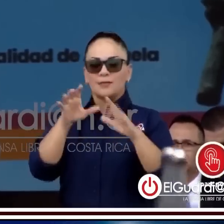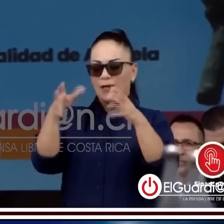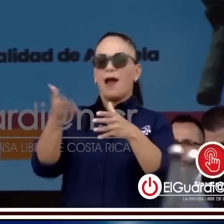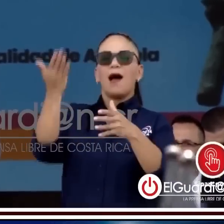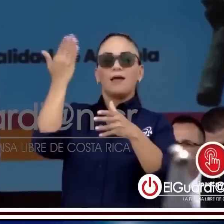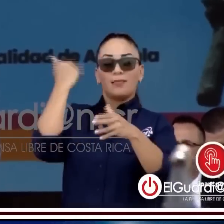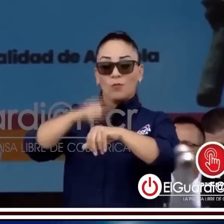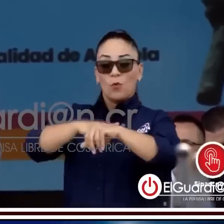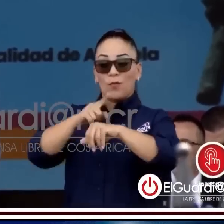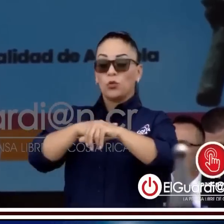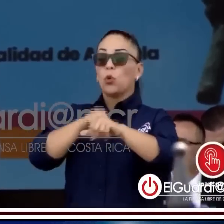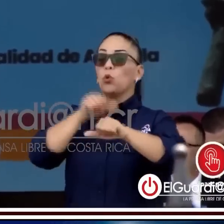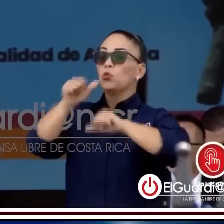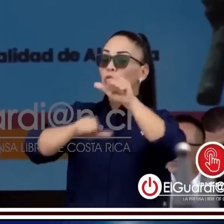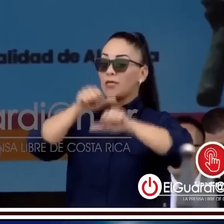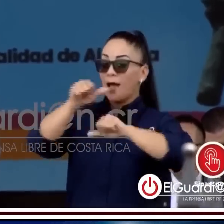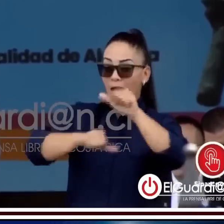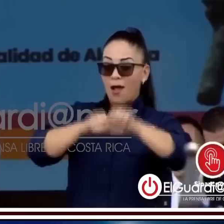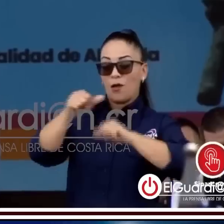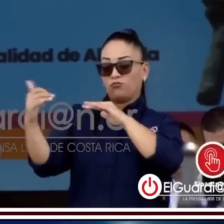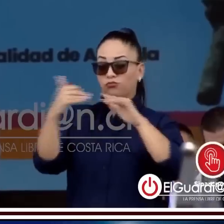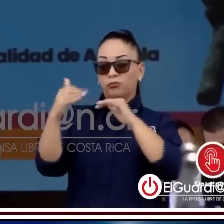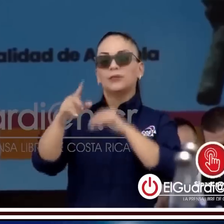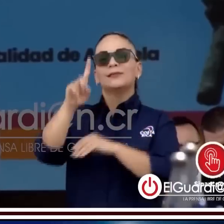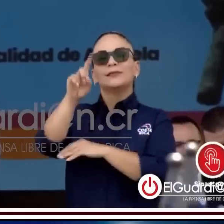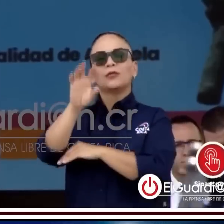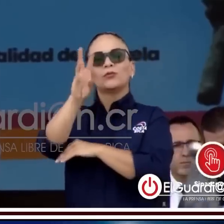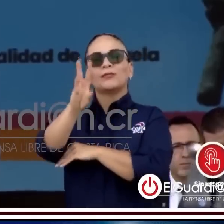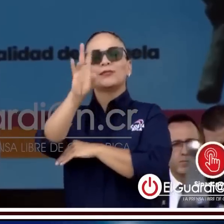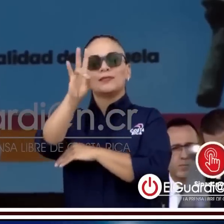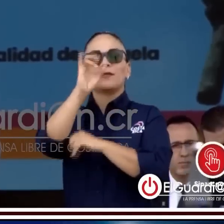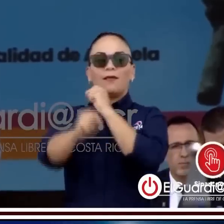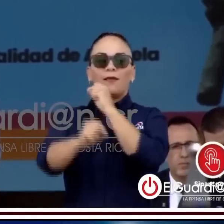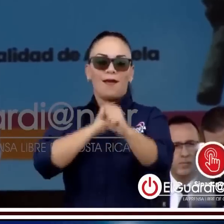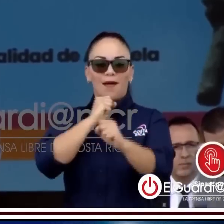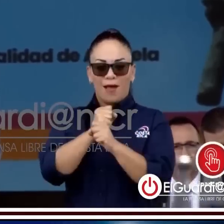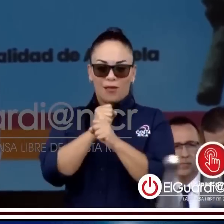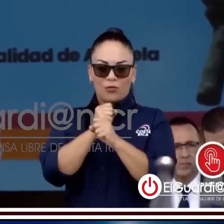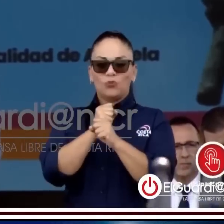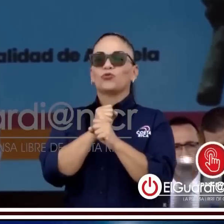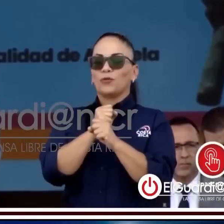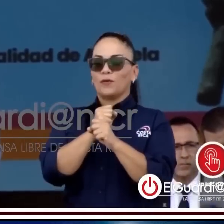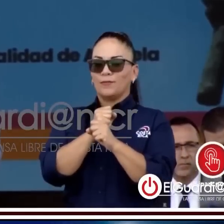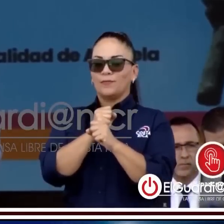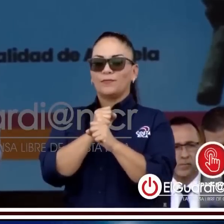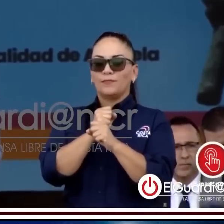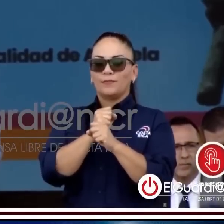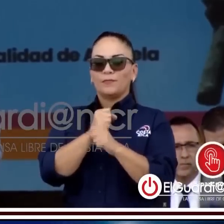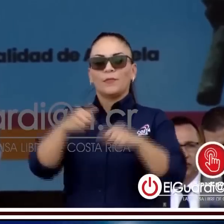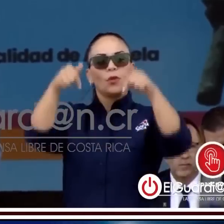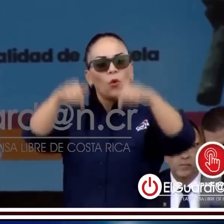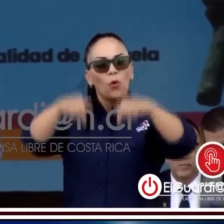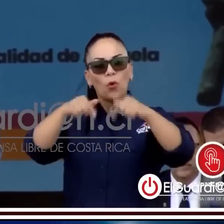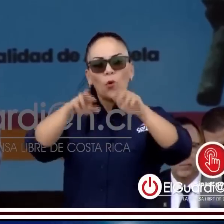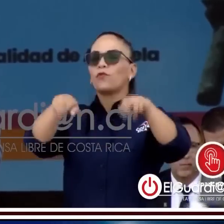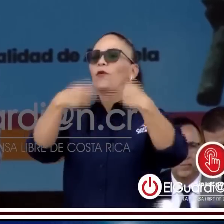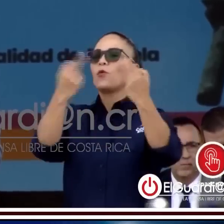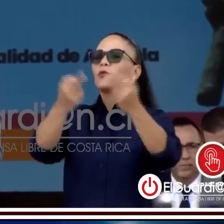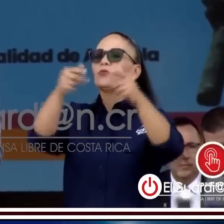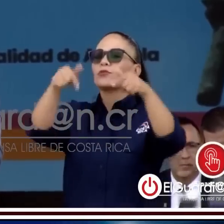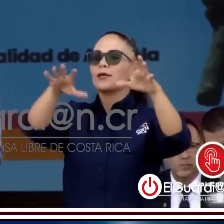lucharon hace ya 167 años, hoy nos reunimos